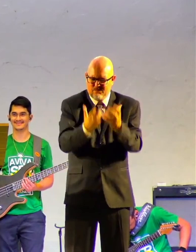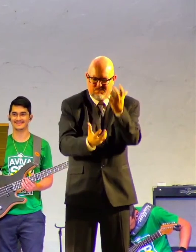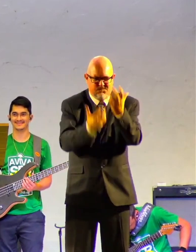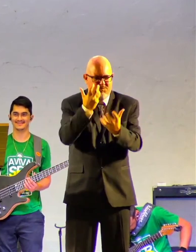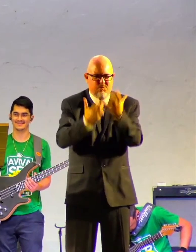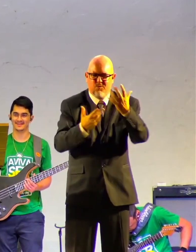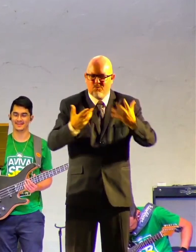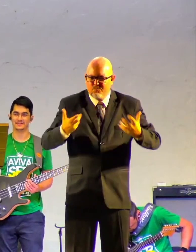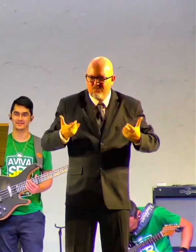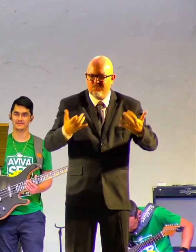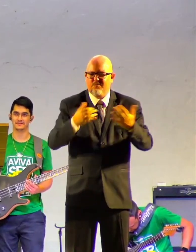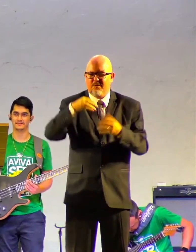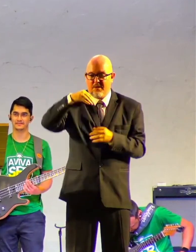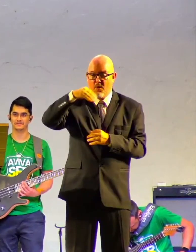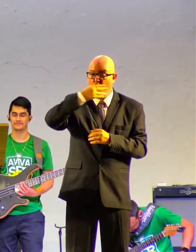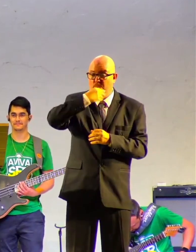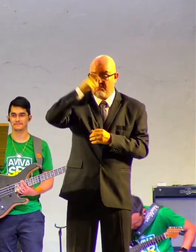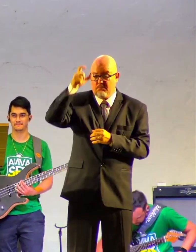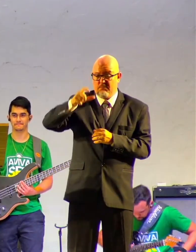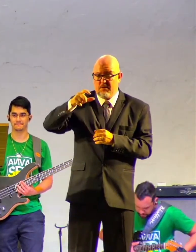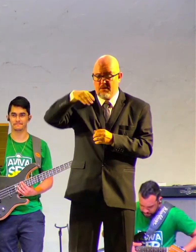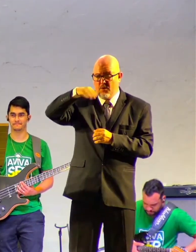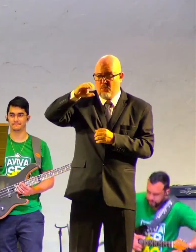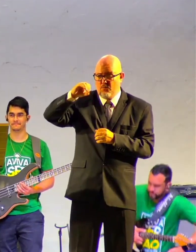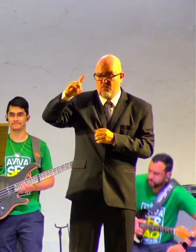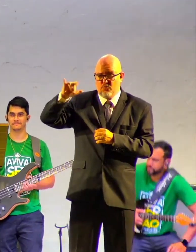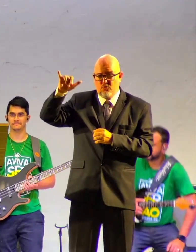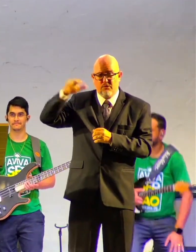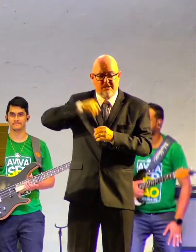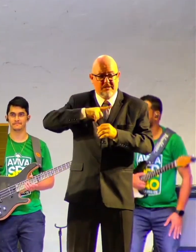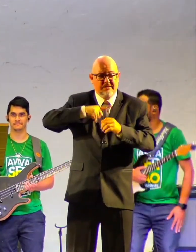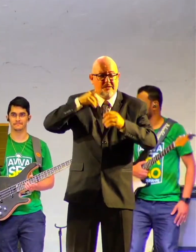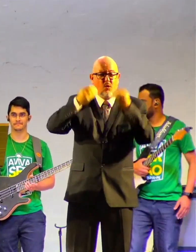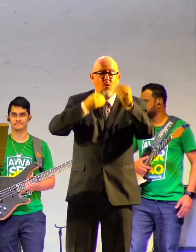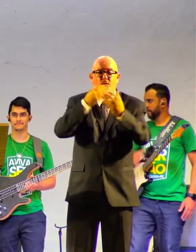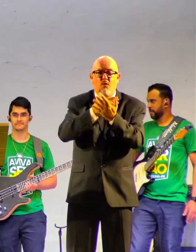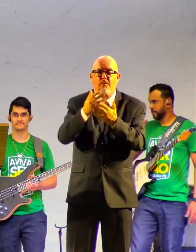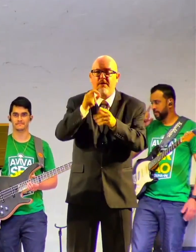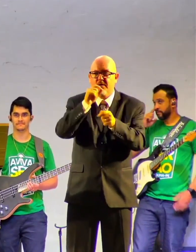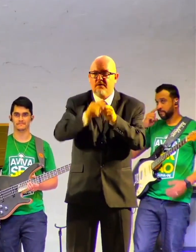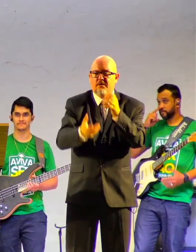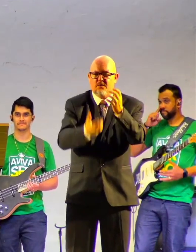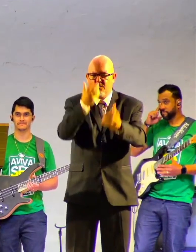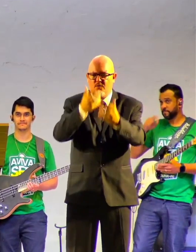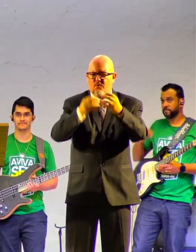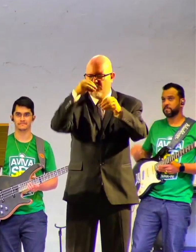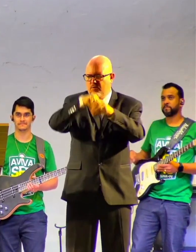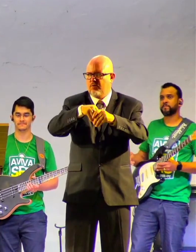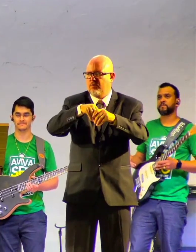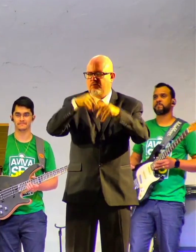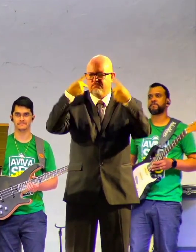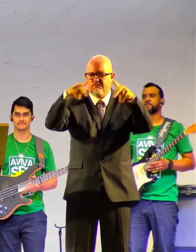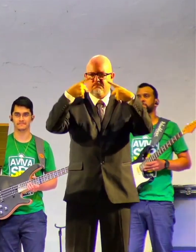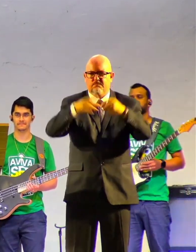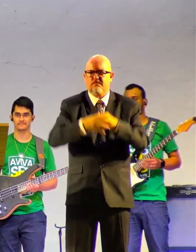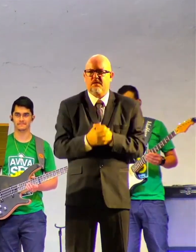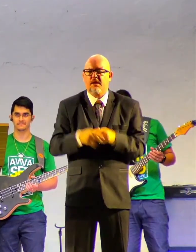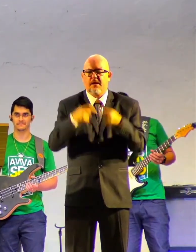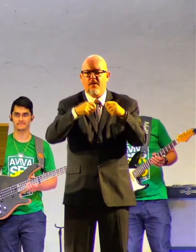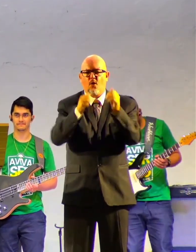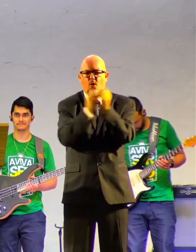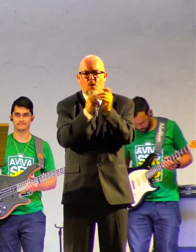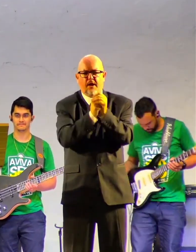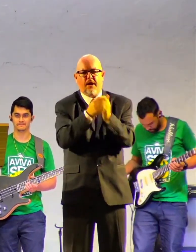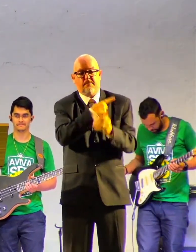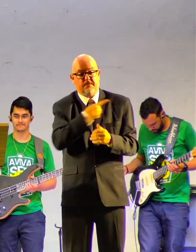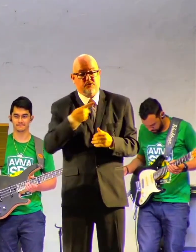Quando perguntaram para Moody, como é que começa um avivamento? Ele respondeu: acenda uma fogueira no púlpito. Precisamos orar pelos